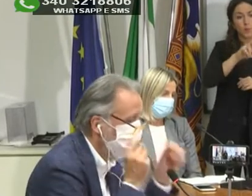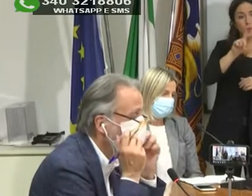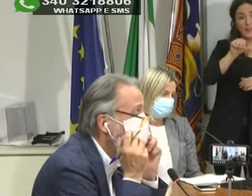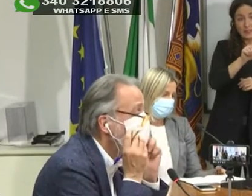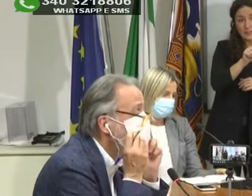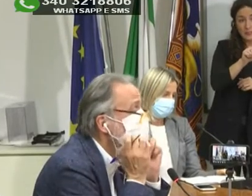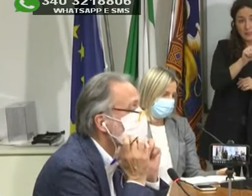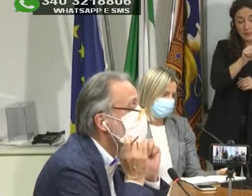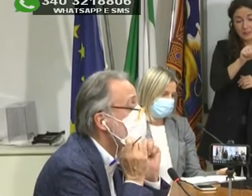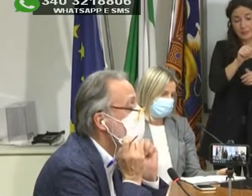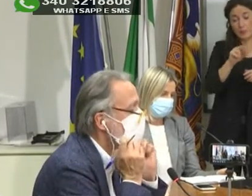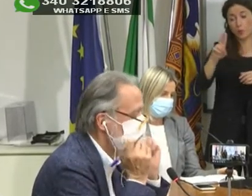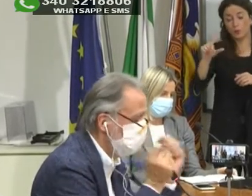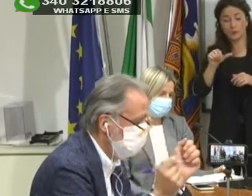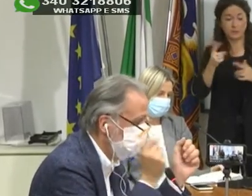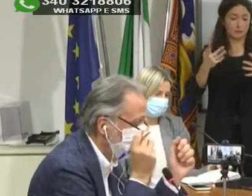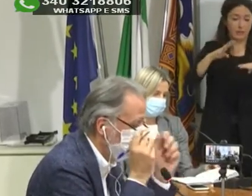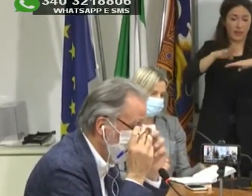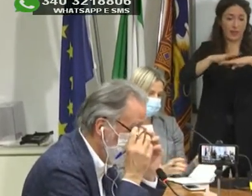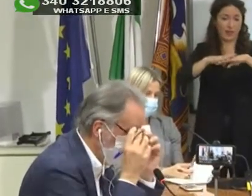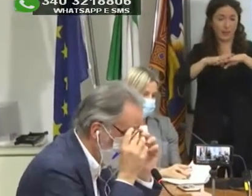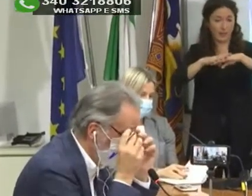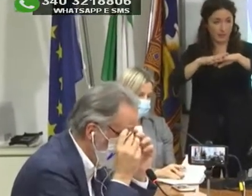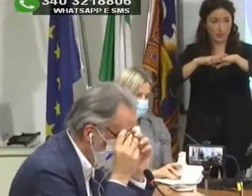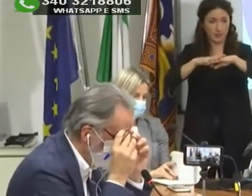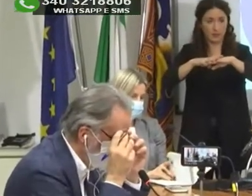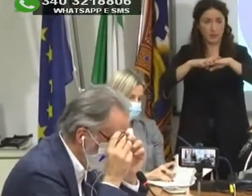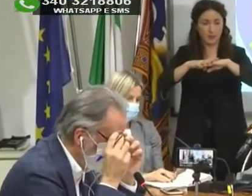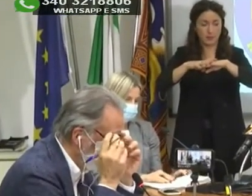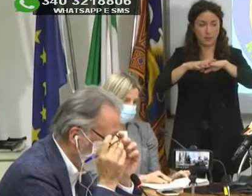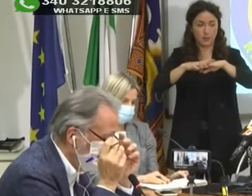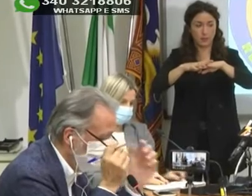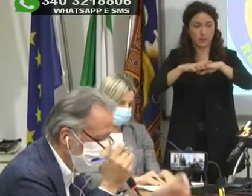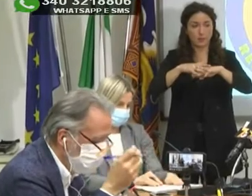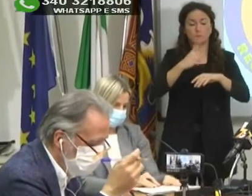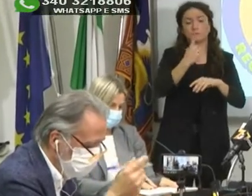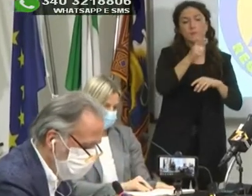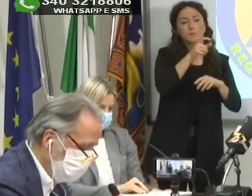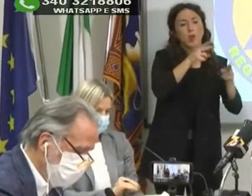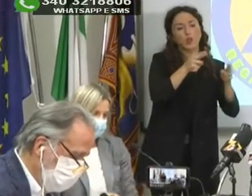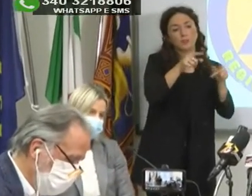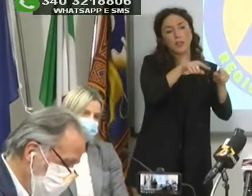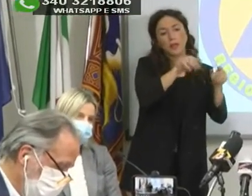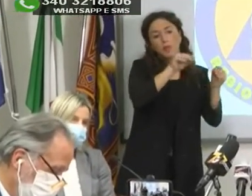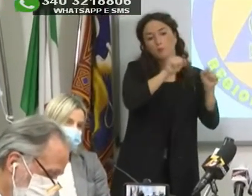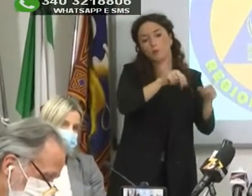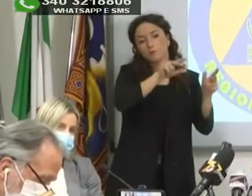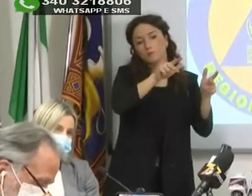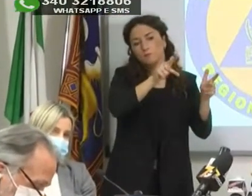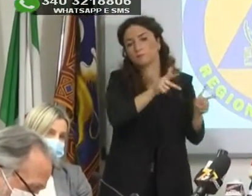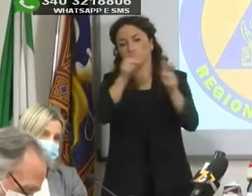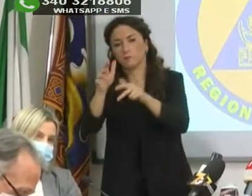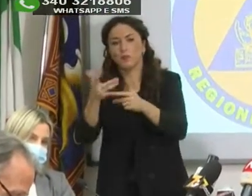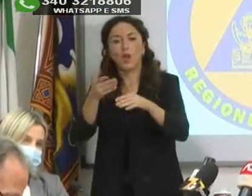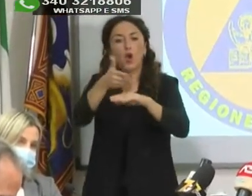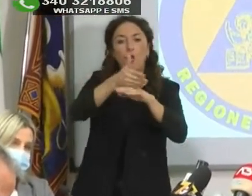tutto aleatorio, nel senso che cioè uno può essere spostato in ospedale piuttosto che in un altro, insomma non è che ci